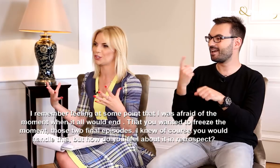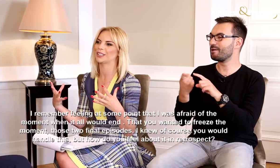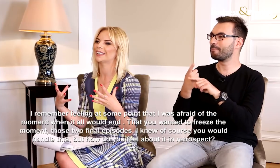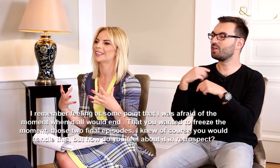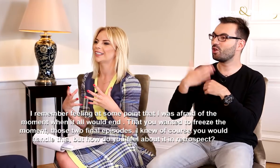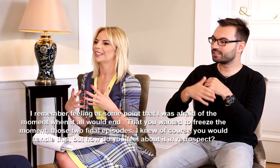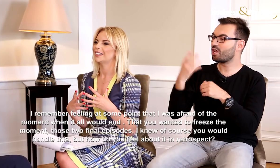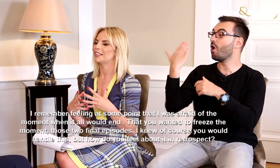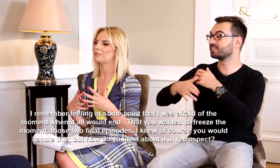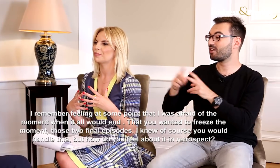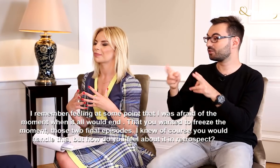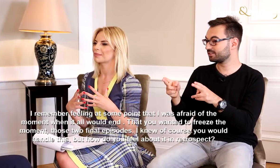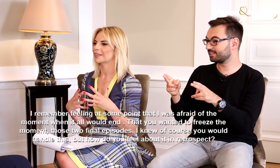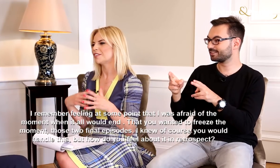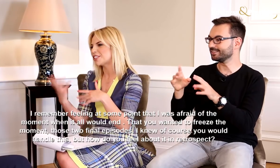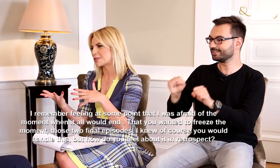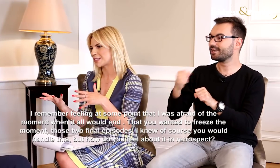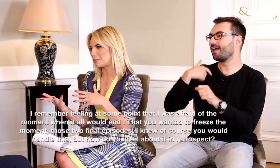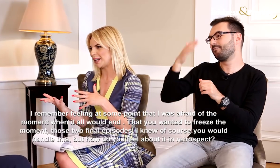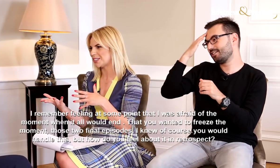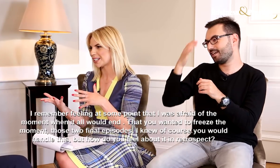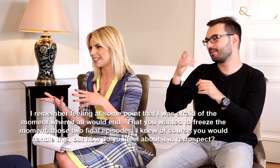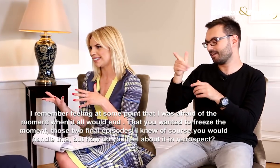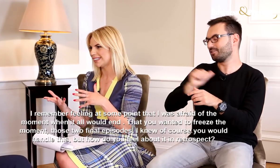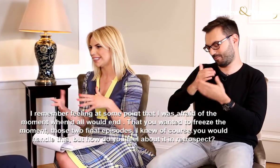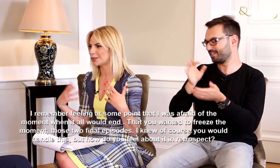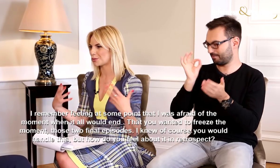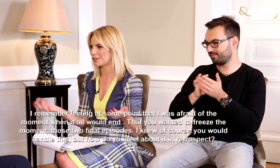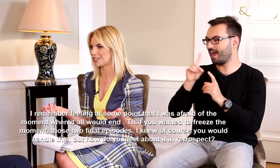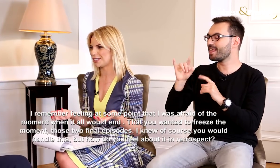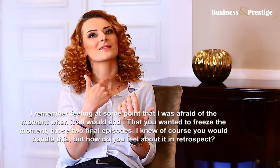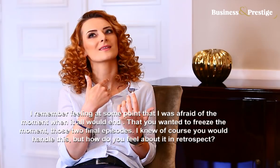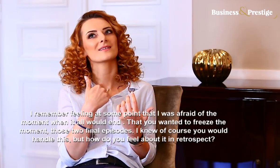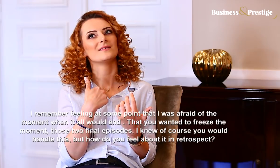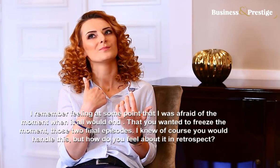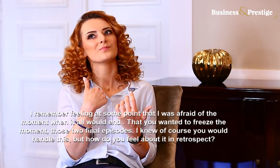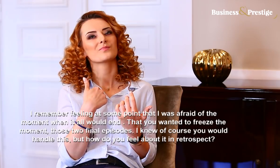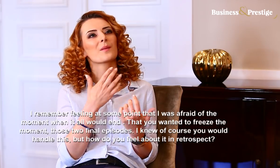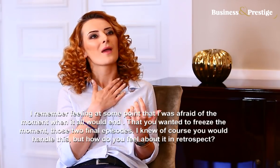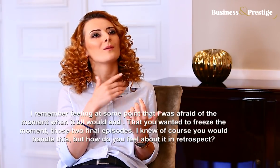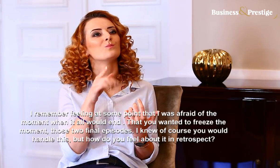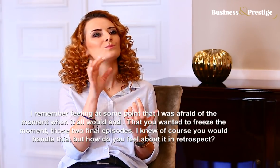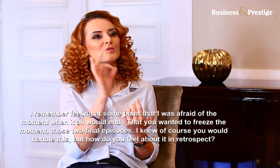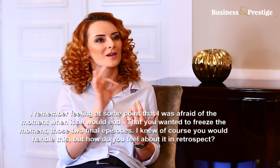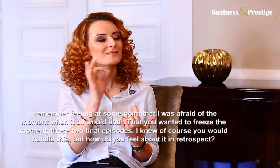ostatni odcinek. Ja wiedziałam, że sobie z tym poradzisz, ale jak to odczuwasz dzisiaj?